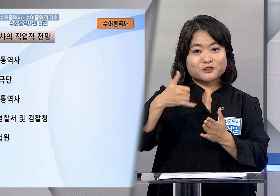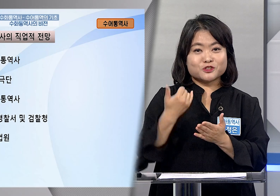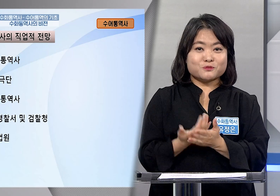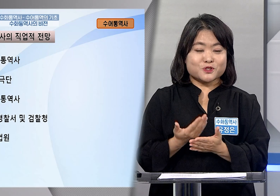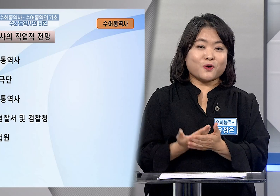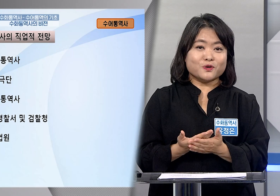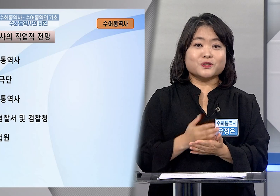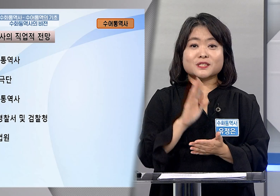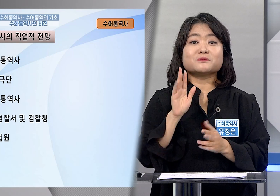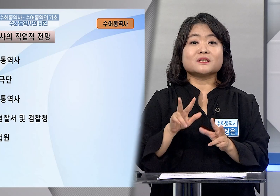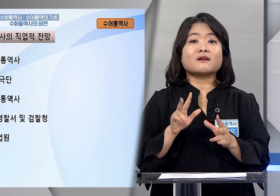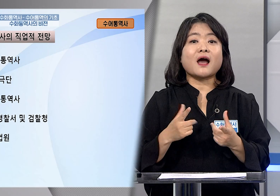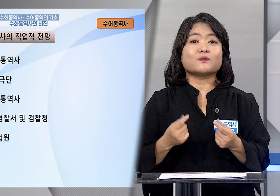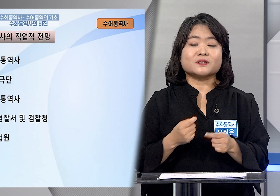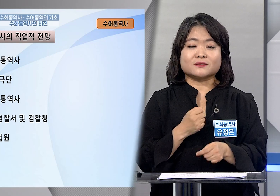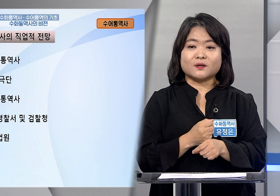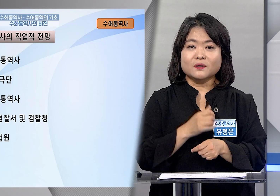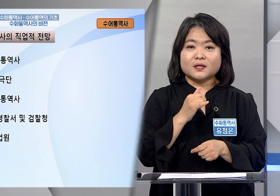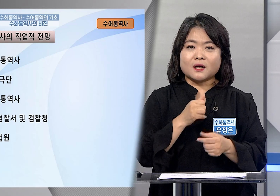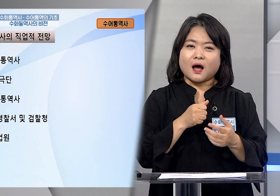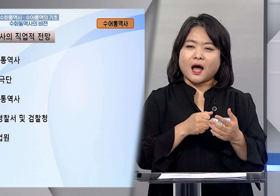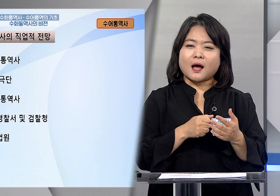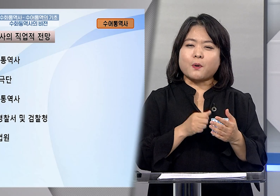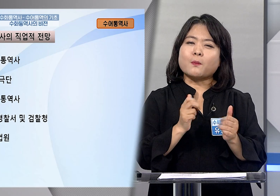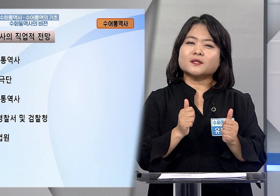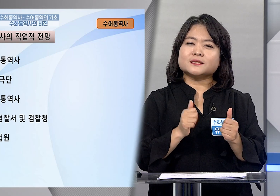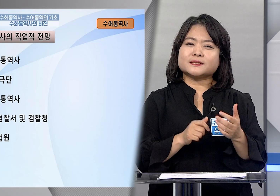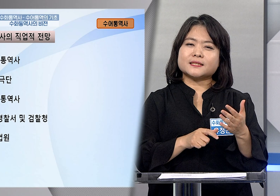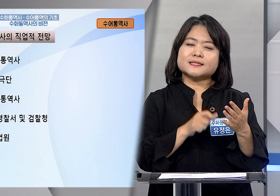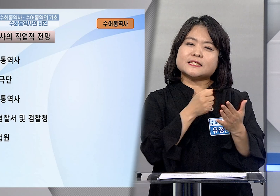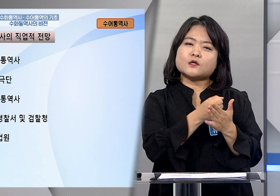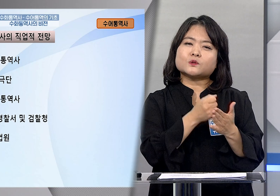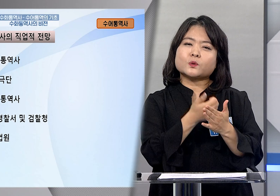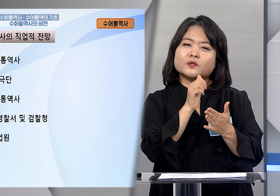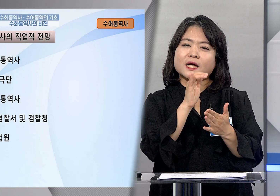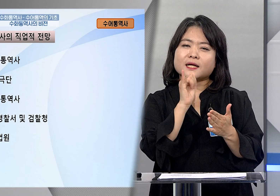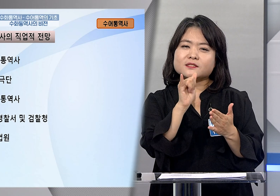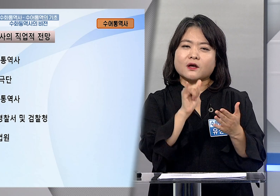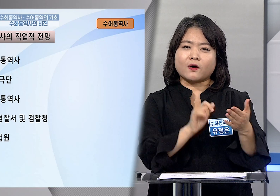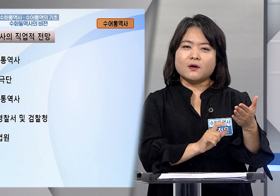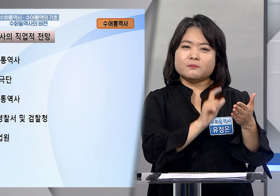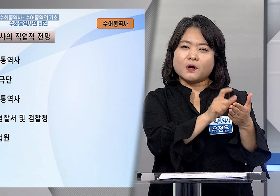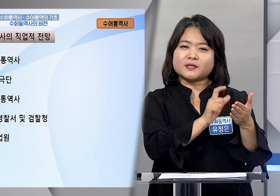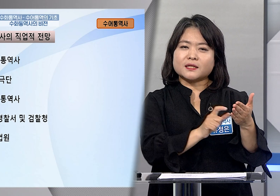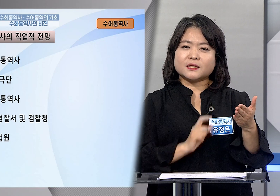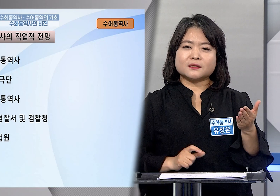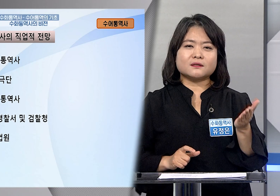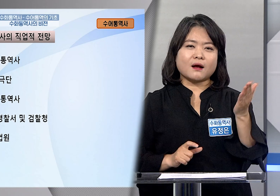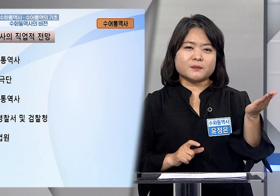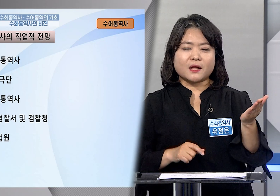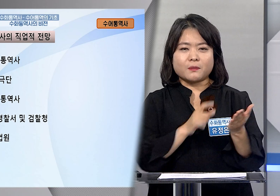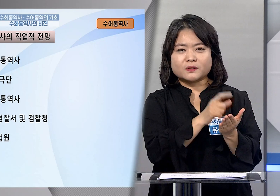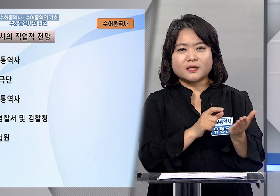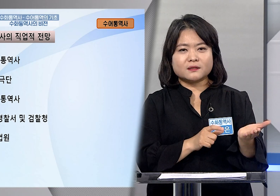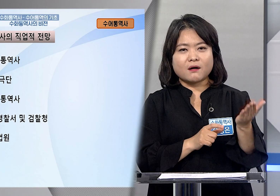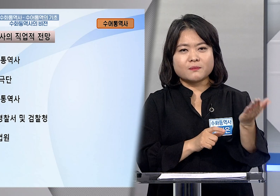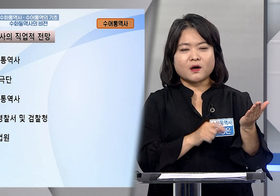주십시오. 지금 그렇게 하고 있거든요. 법원은 사실 지정 통역사가 있어요. 명단이 들어갑니다. 명단이 들어가면